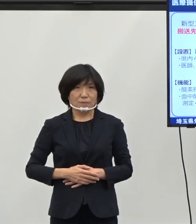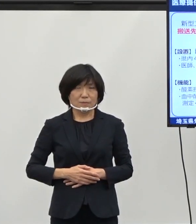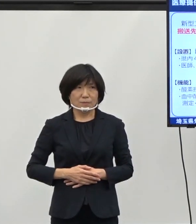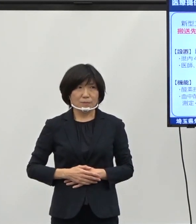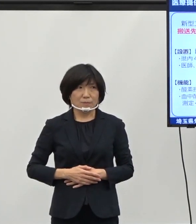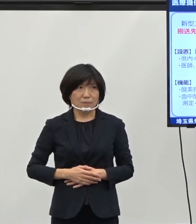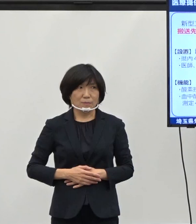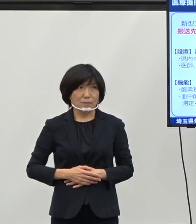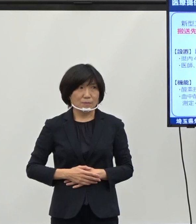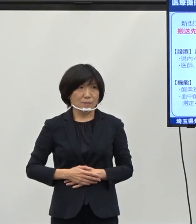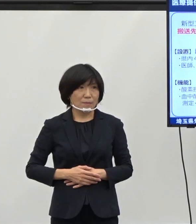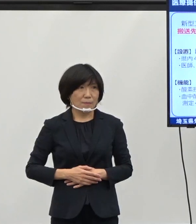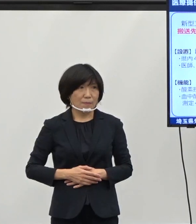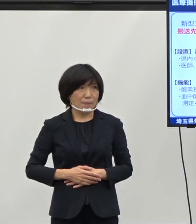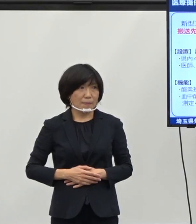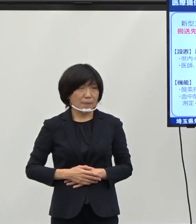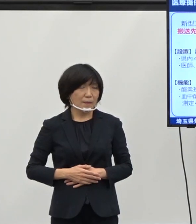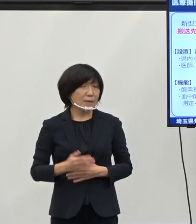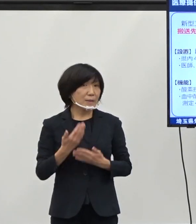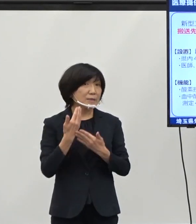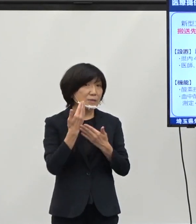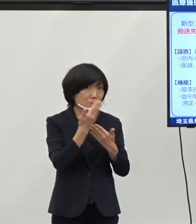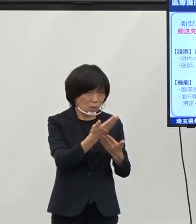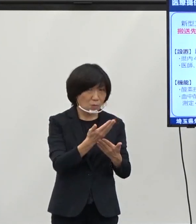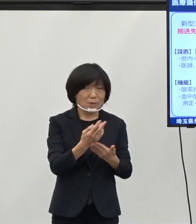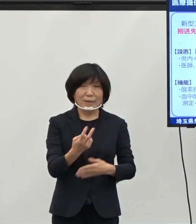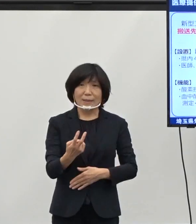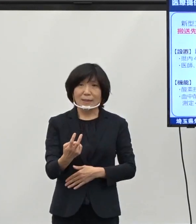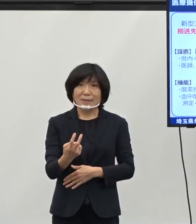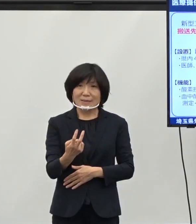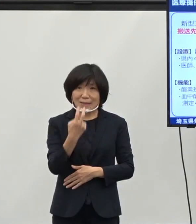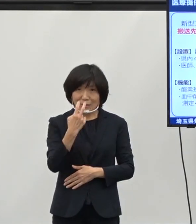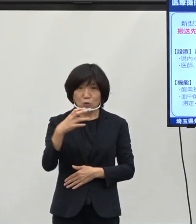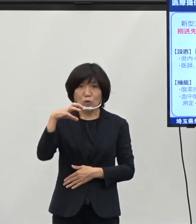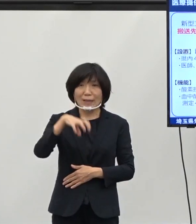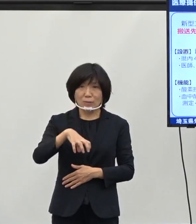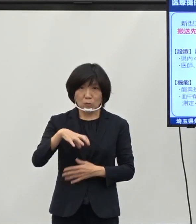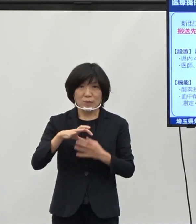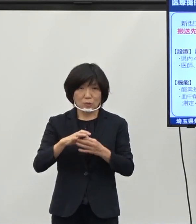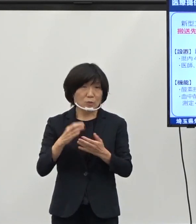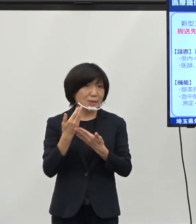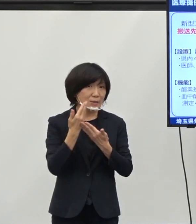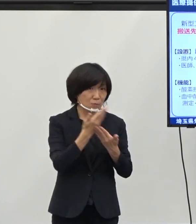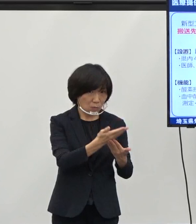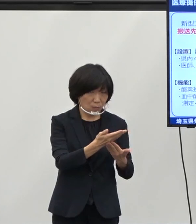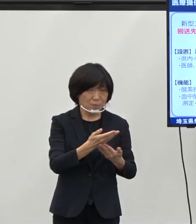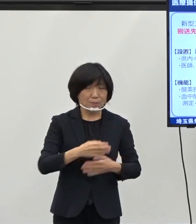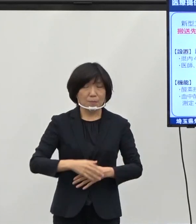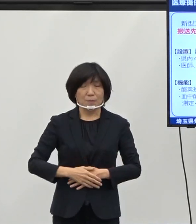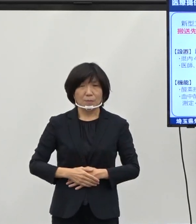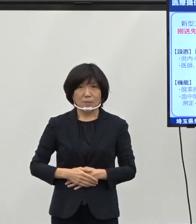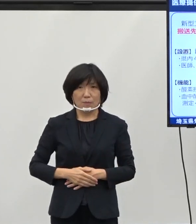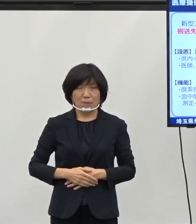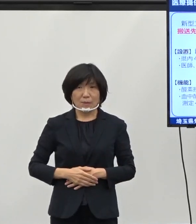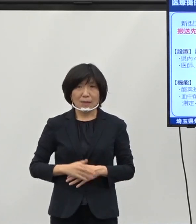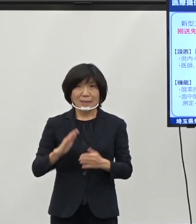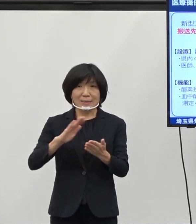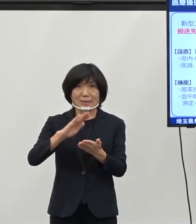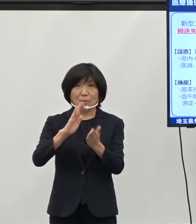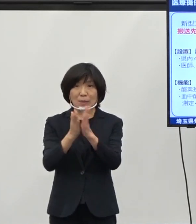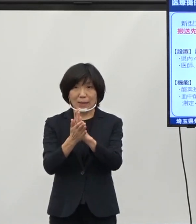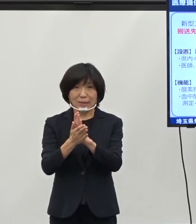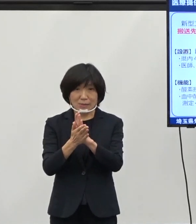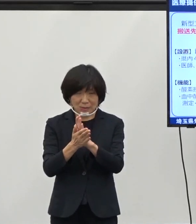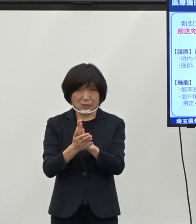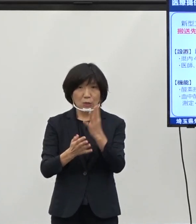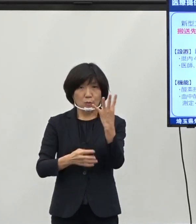すみません、酸素ステーションのことをもうちょっと少し教えていただきたいんですけど、これは県内4カ所っていうのは東西